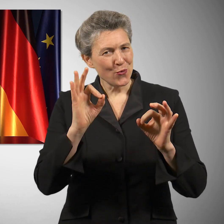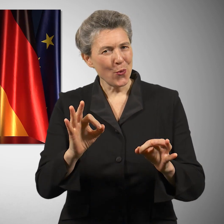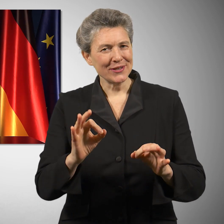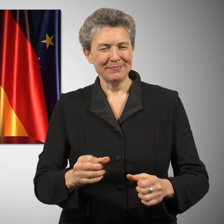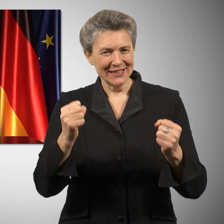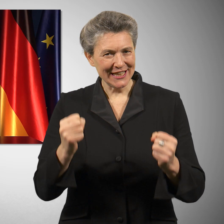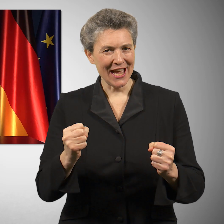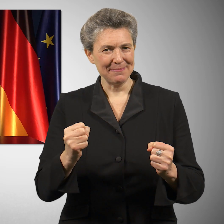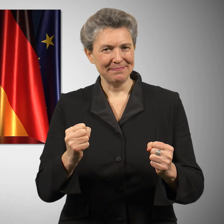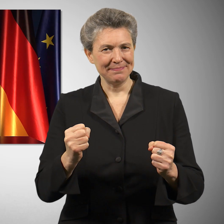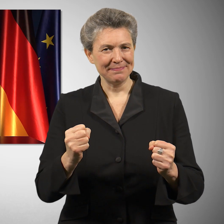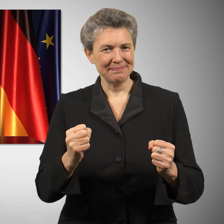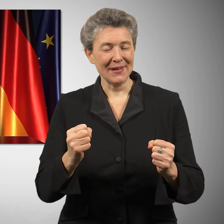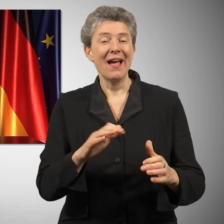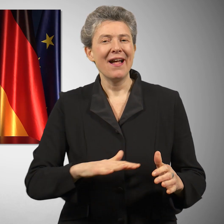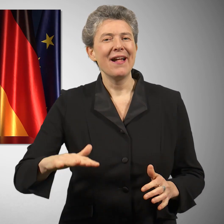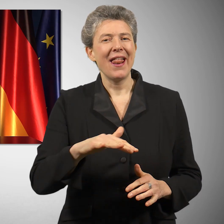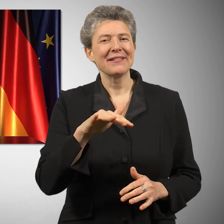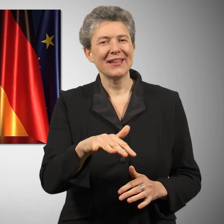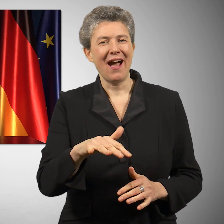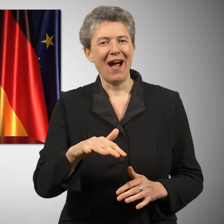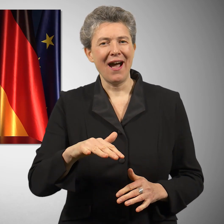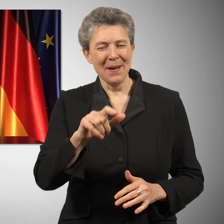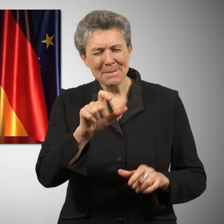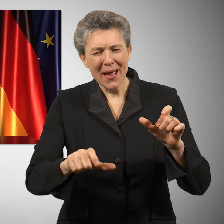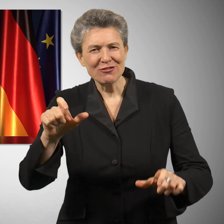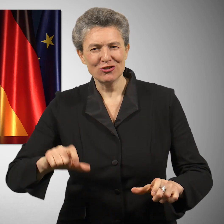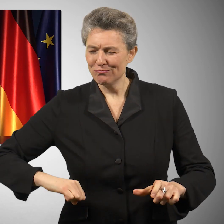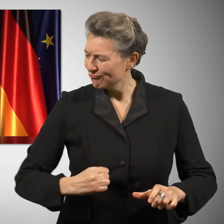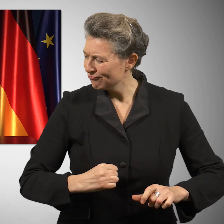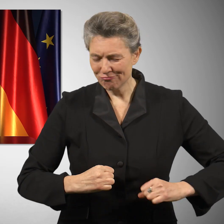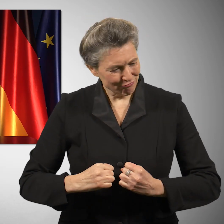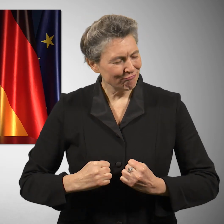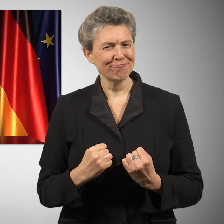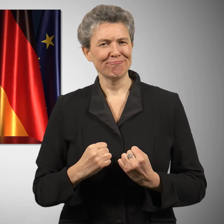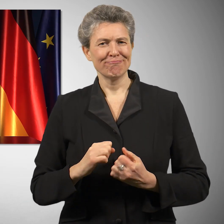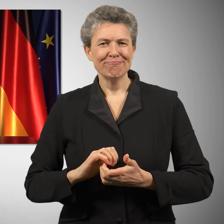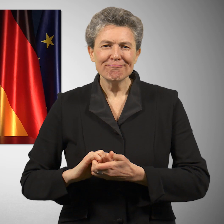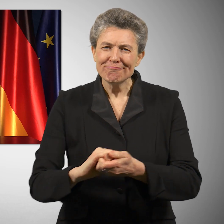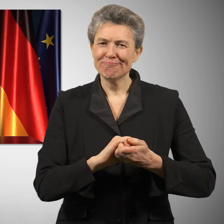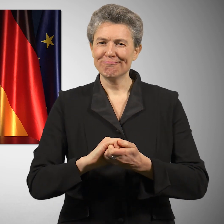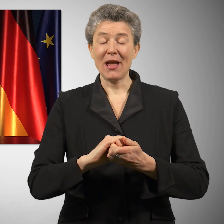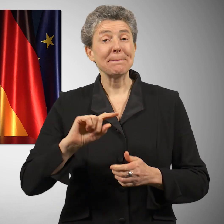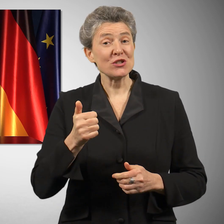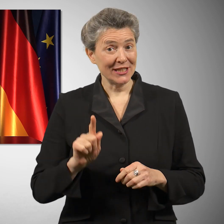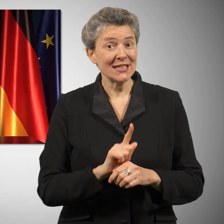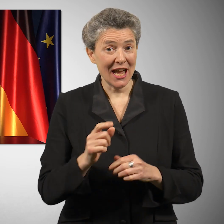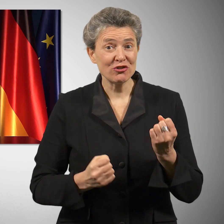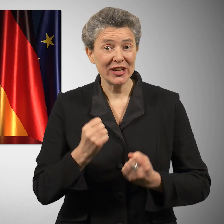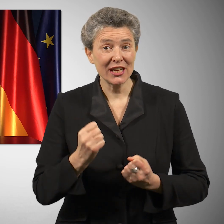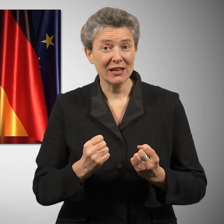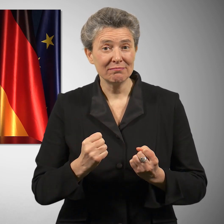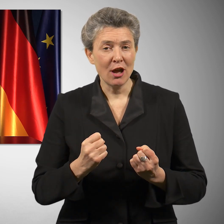Tempo an einer guten, sicheren Zukunft arbeitet. Ein Land, das sich unterhakt, gerade in schweren Zeiten. Ein